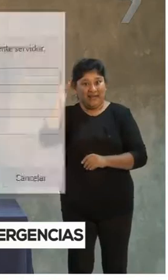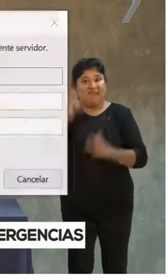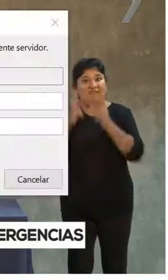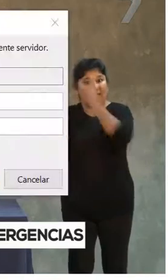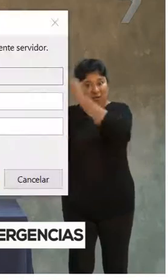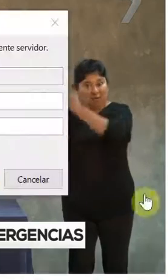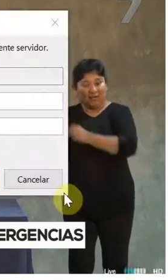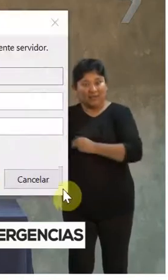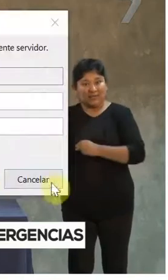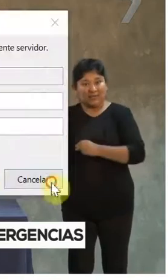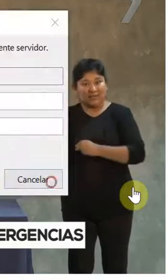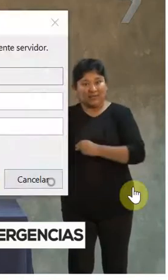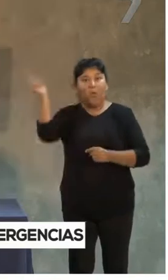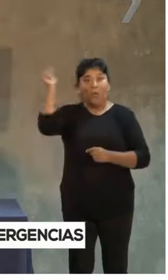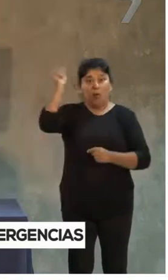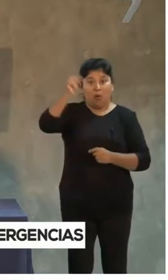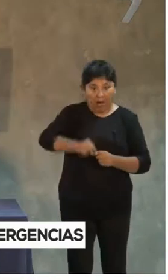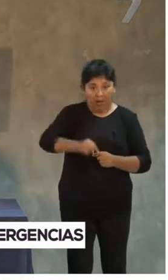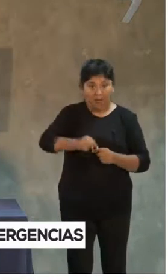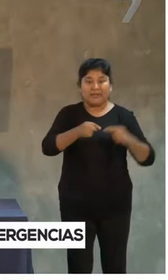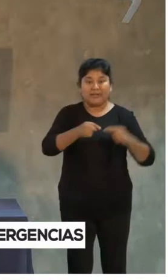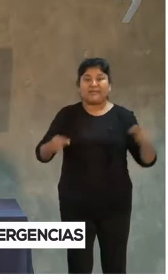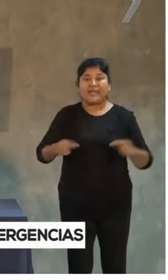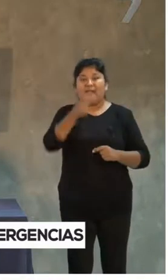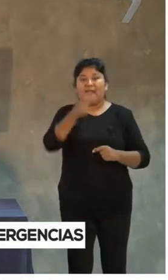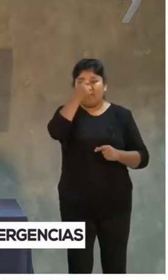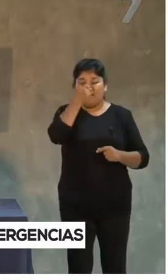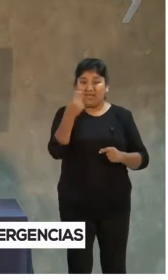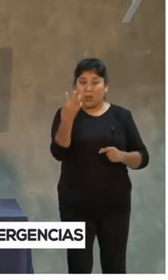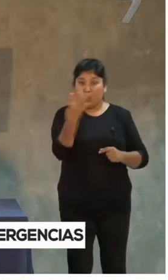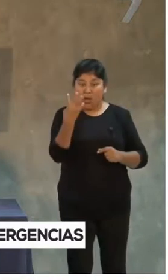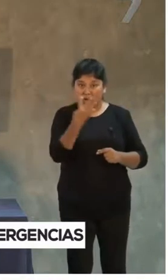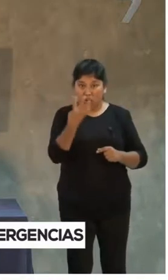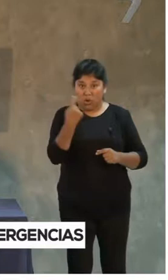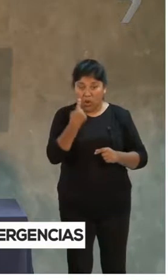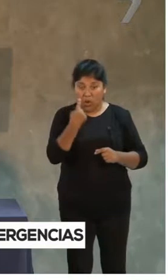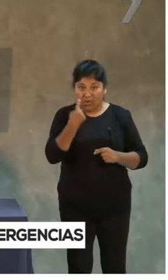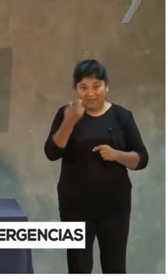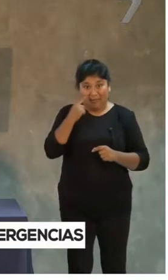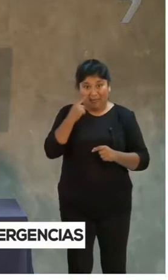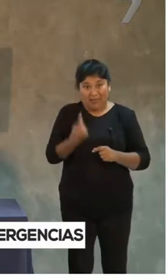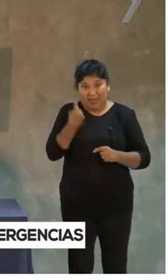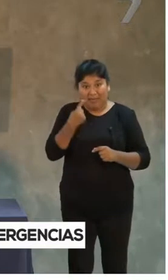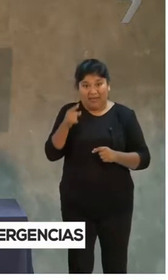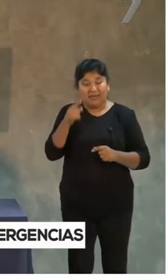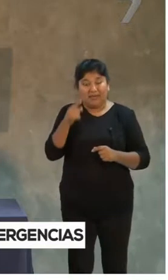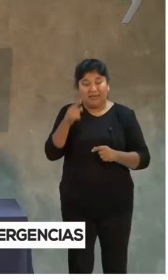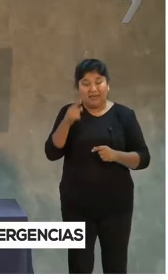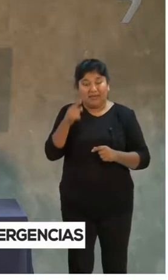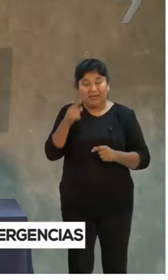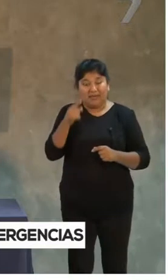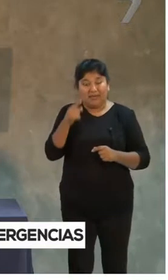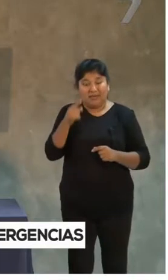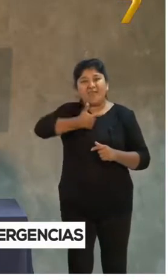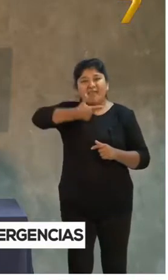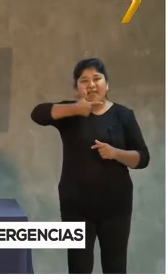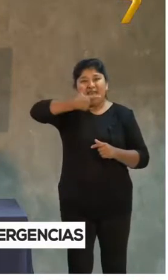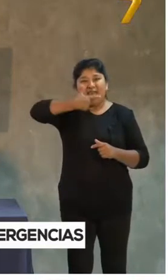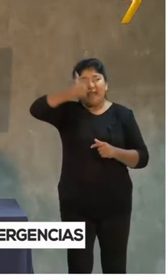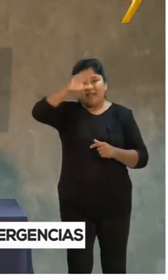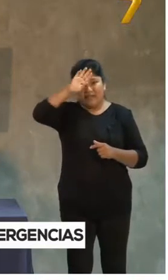Al regresar de Brasil, en las primeras 24 horas, presenta un cuadro de fiebre, por lo cual presenta